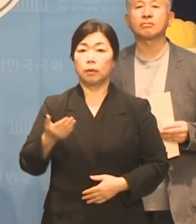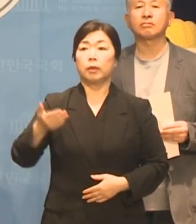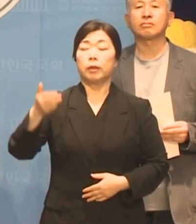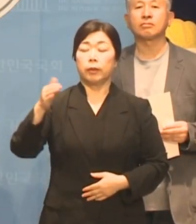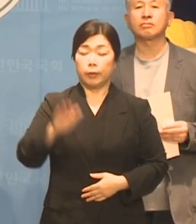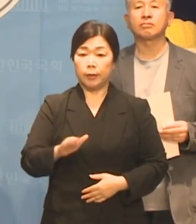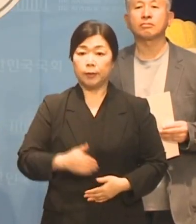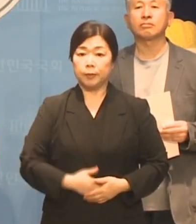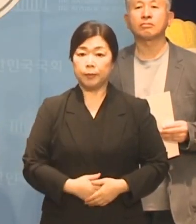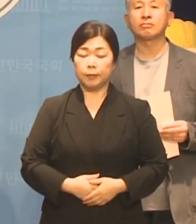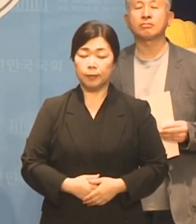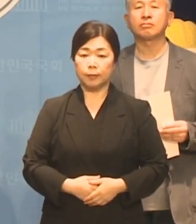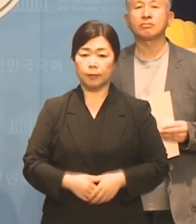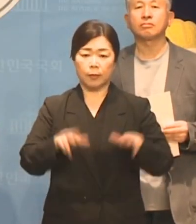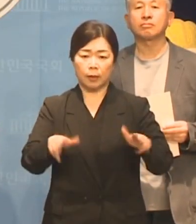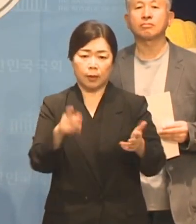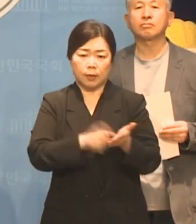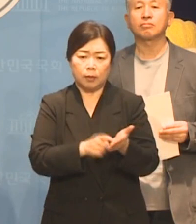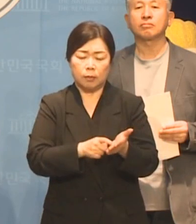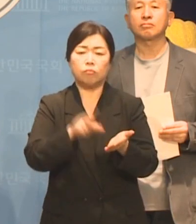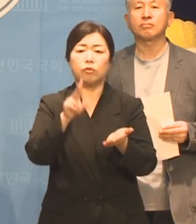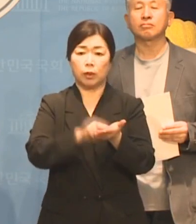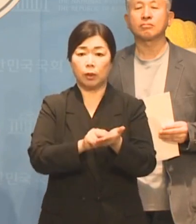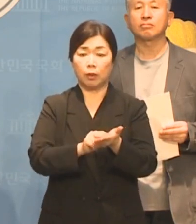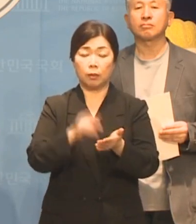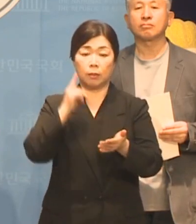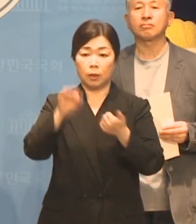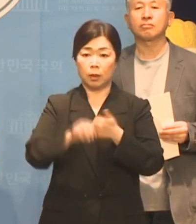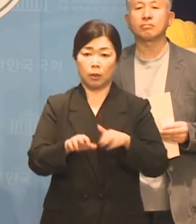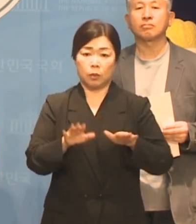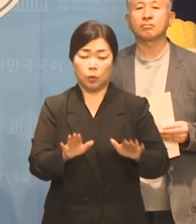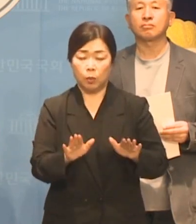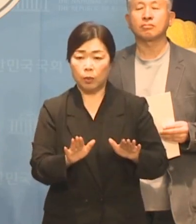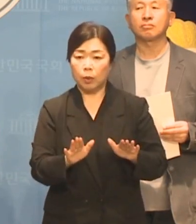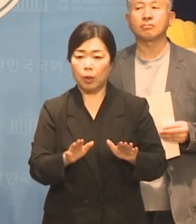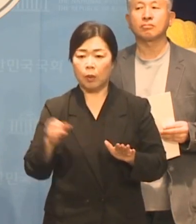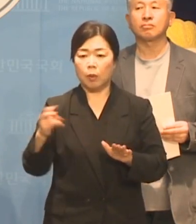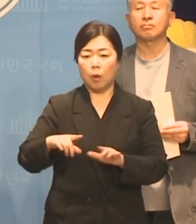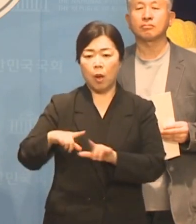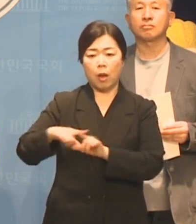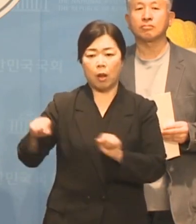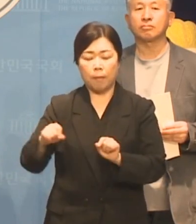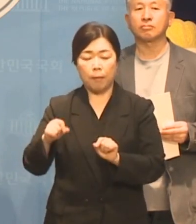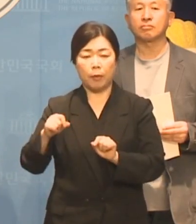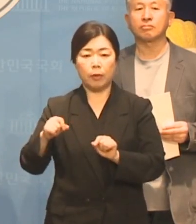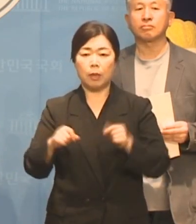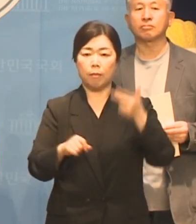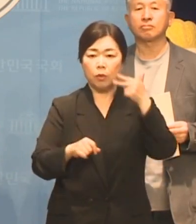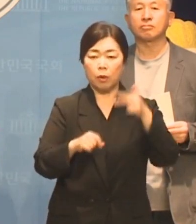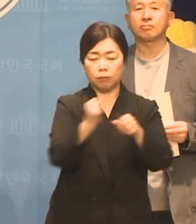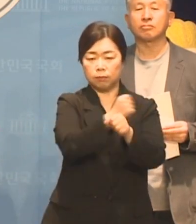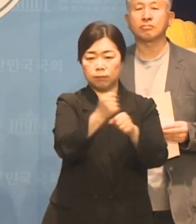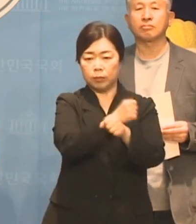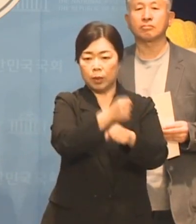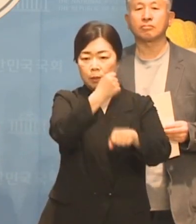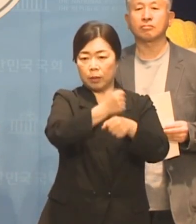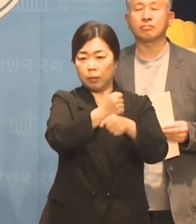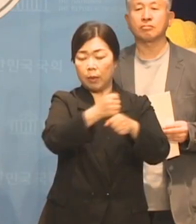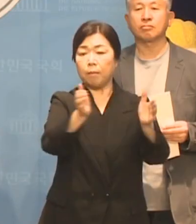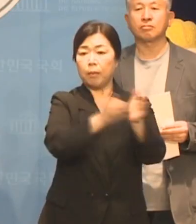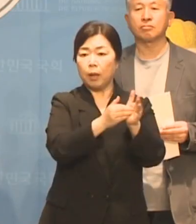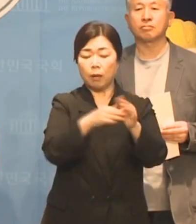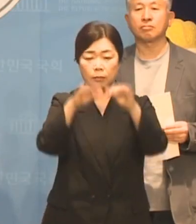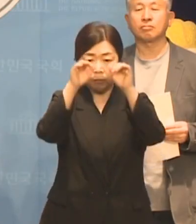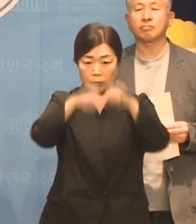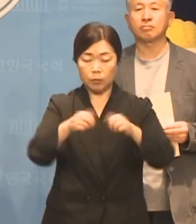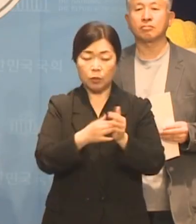하지만 사안의 긴급성에 비추어 이번에 어마어마하게 부상한 하나의 전역 구상에 대한